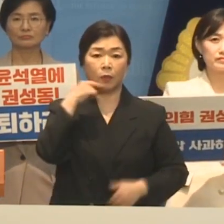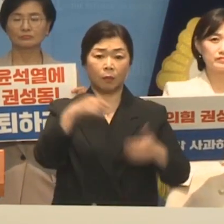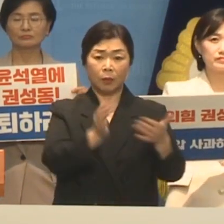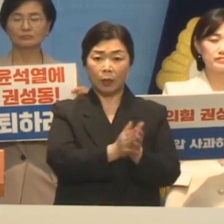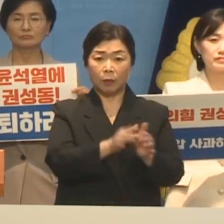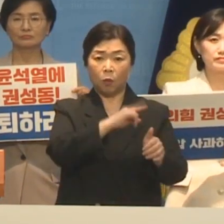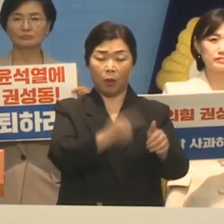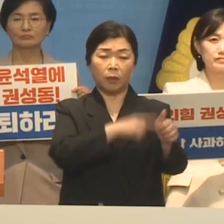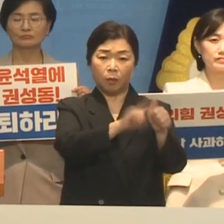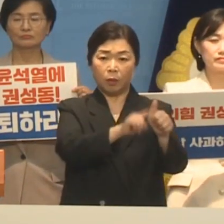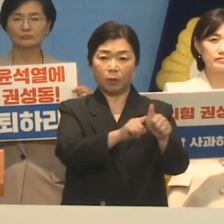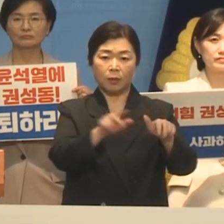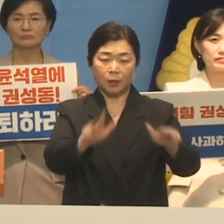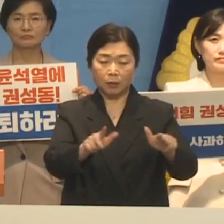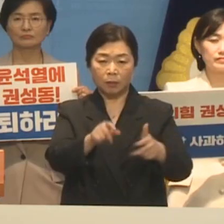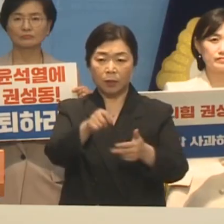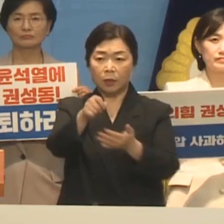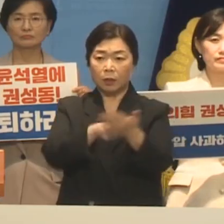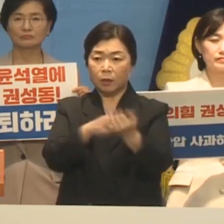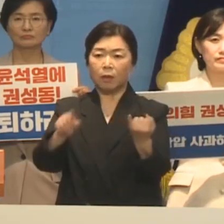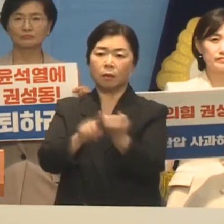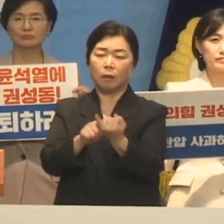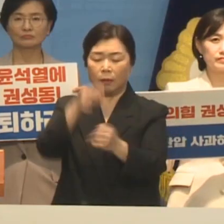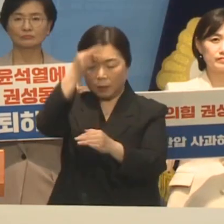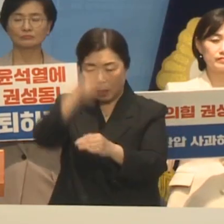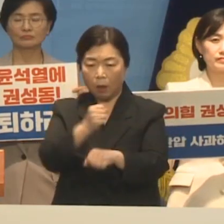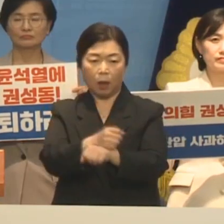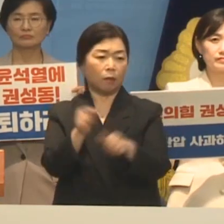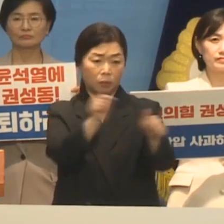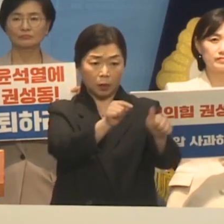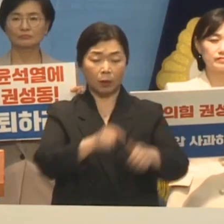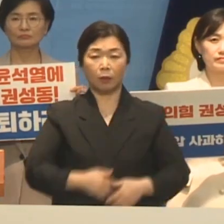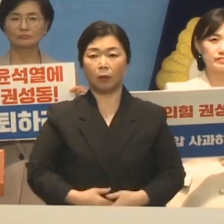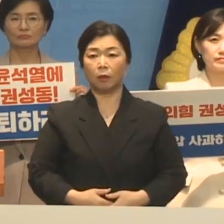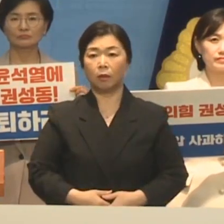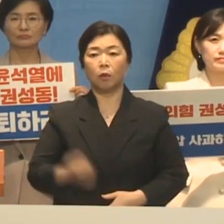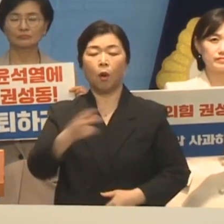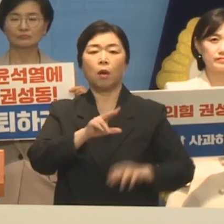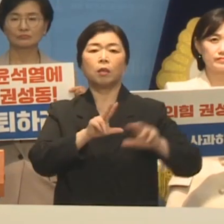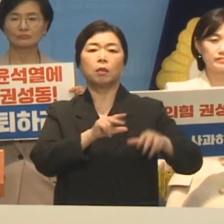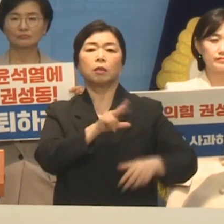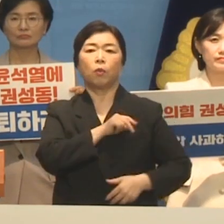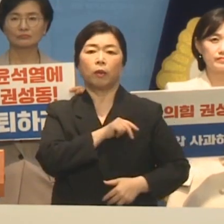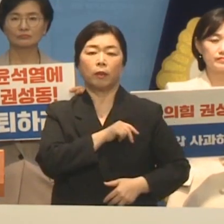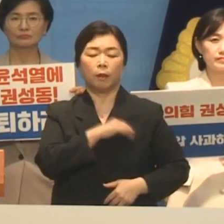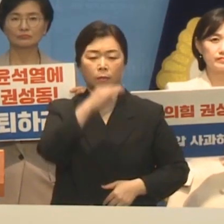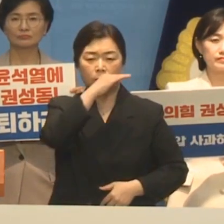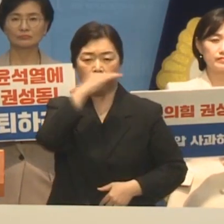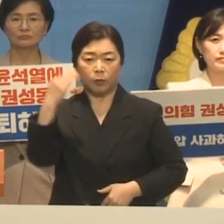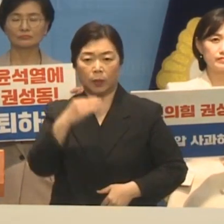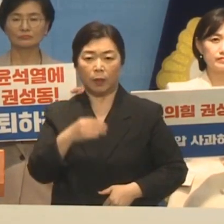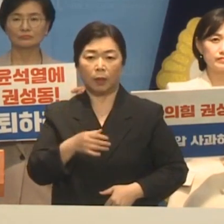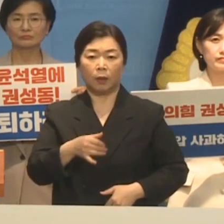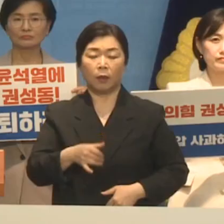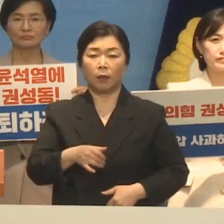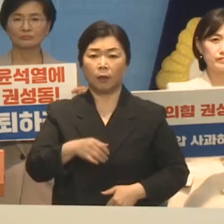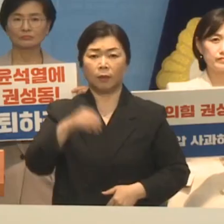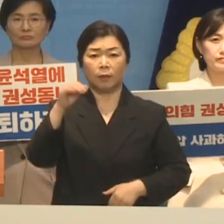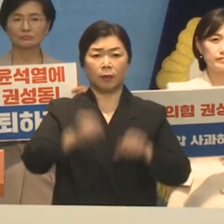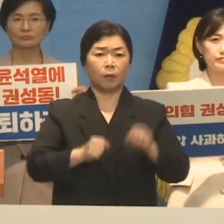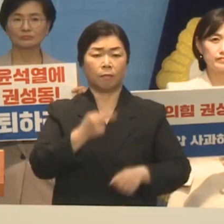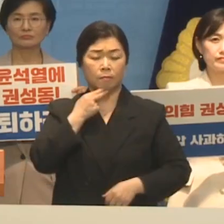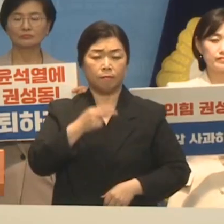원내대표는 당장 기자에게 사과해야 합니다. 그리고 국회의원의 품위 유지 의무를 저버린 것에 대한